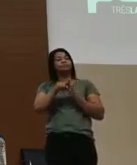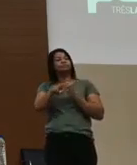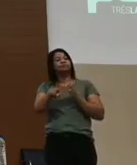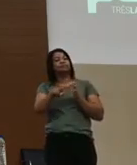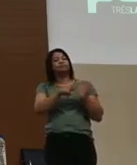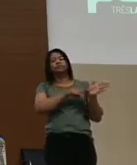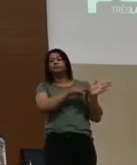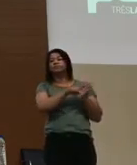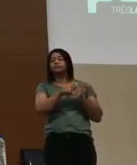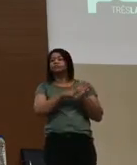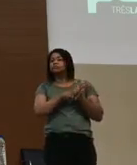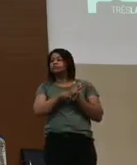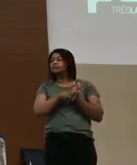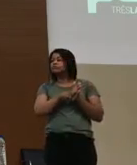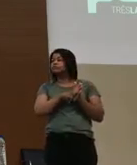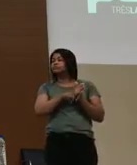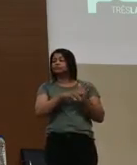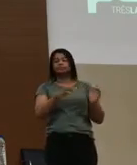Hã?